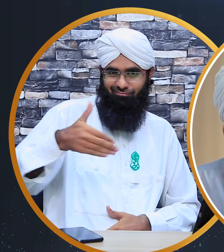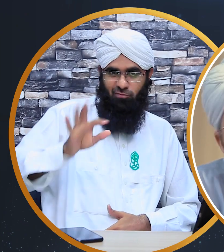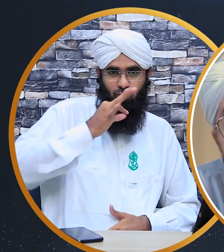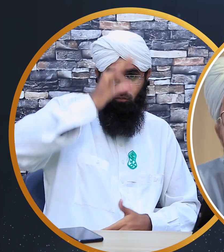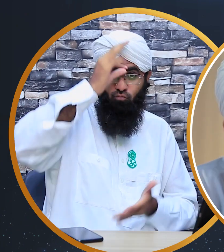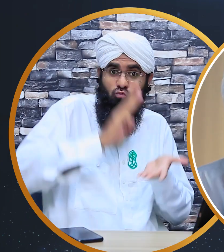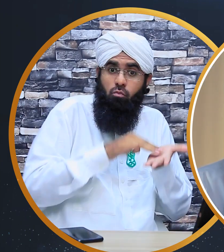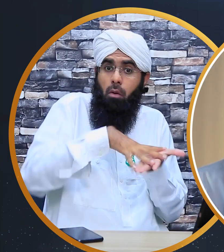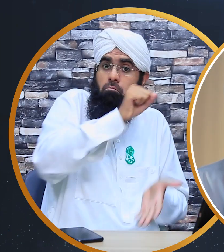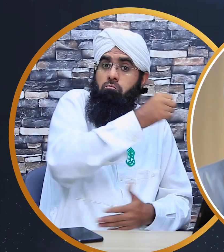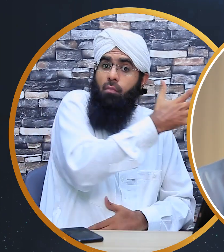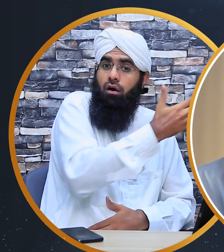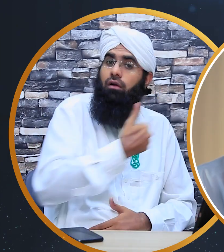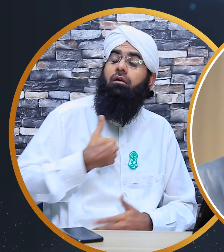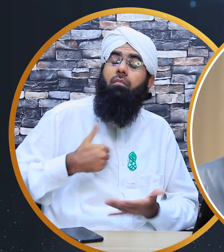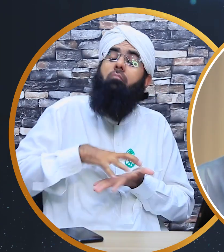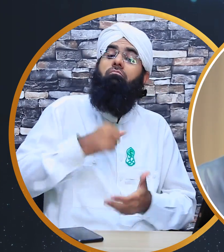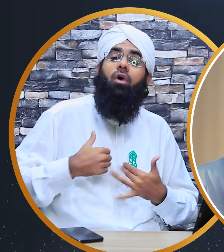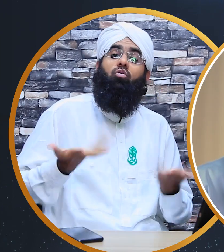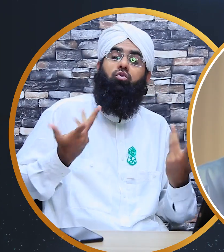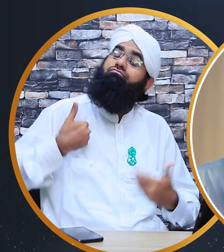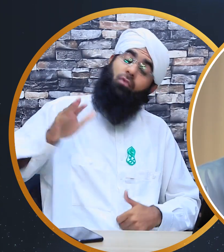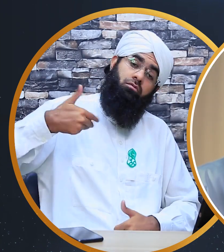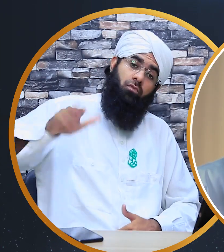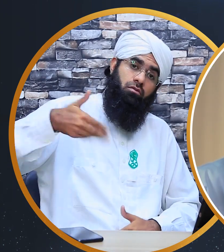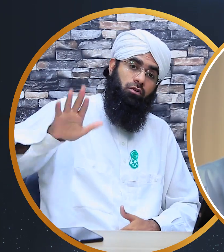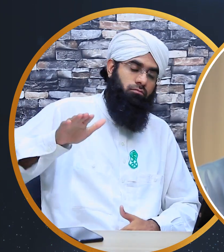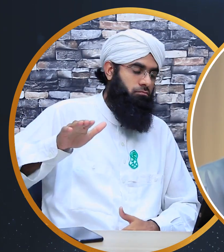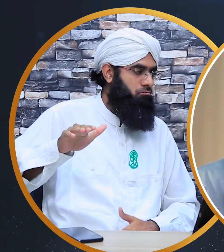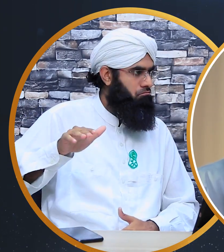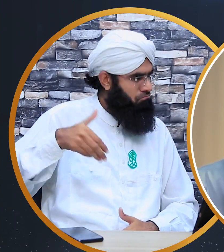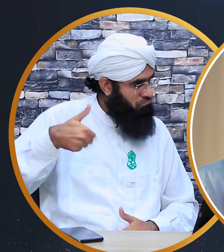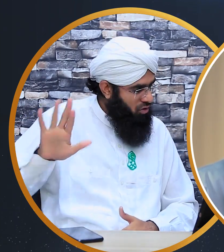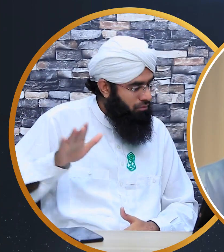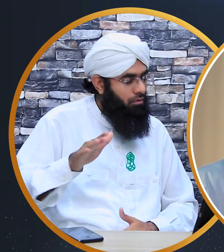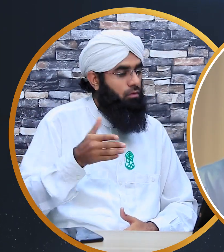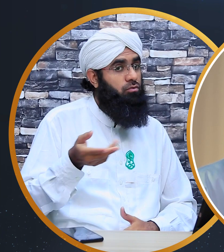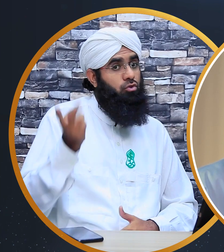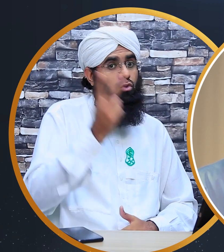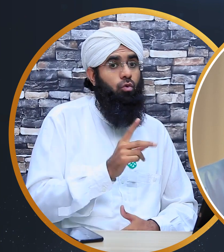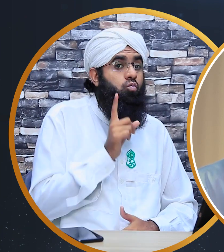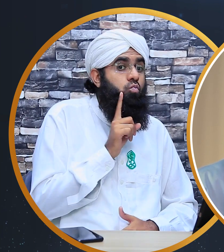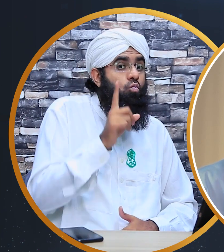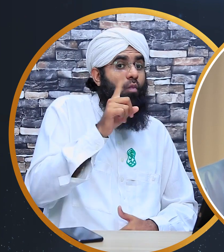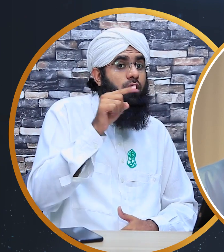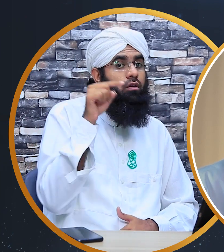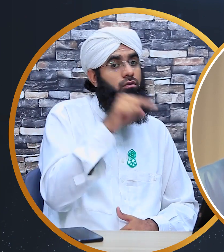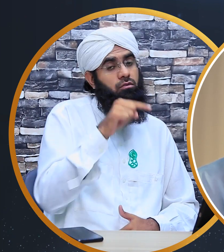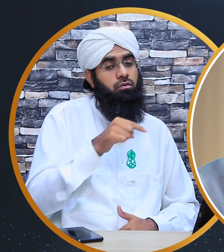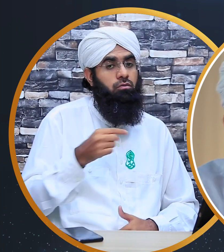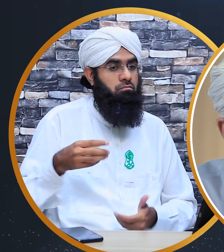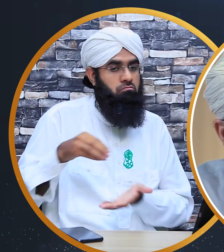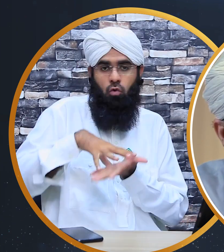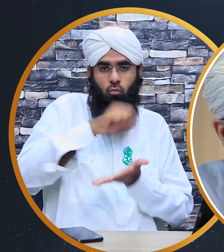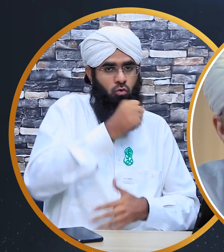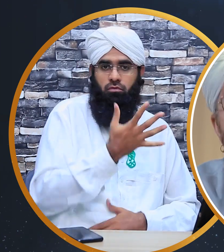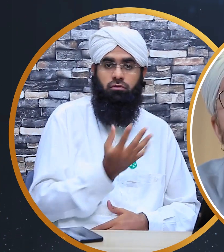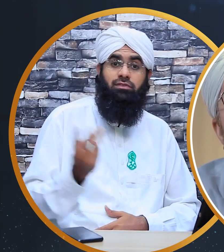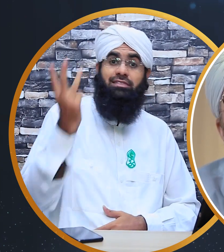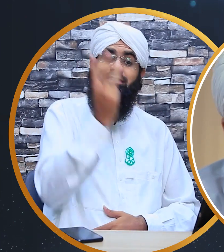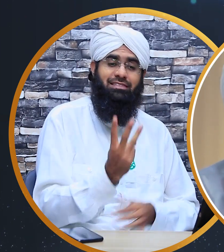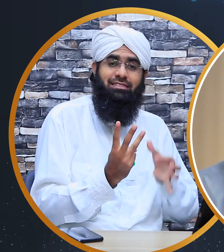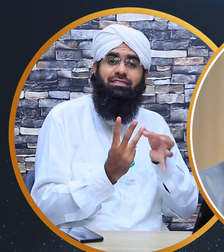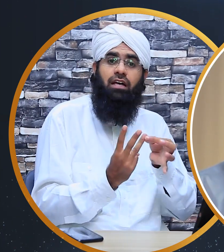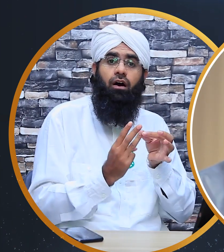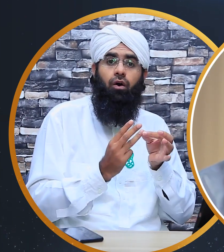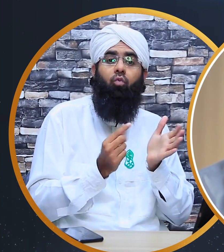حضرت عمر فاروق نے بھی لوٹا دیا۔ سیدنا عثمان غنی رضی اللہ تعالیٰ عنہ کے دور میں اس کا انتقال ہو گیا۔ ناظرین، اس واقعے